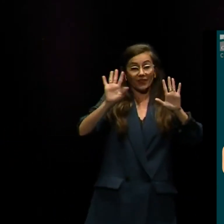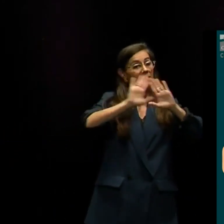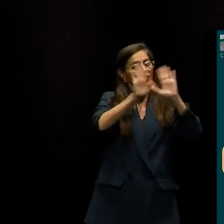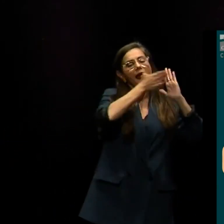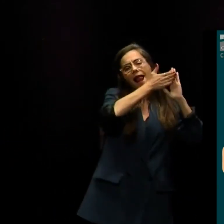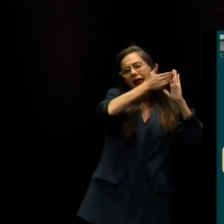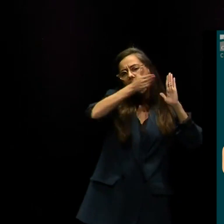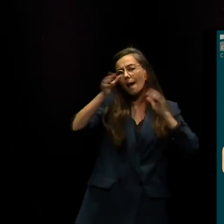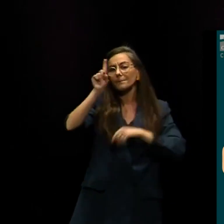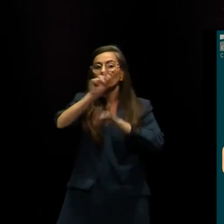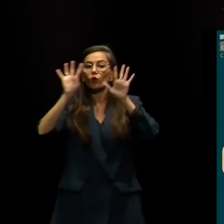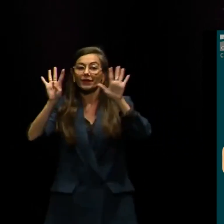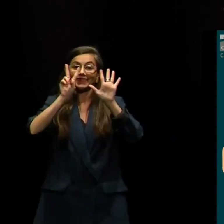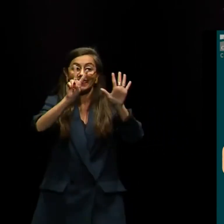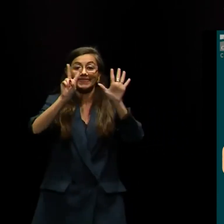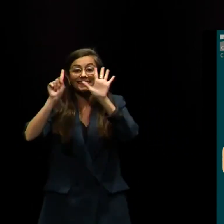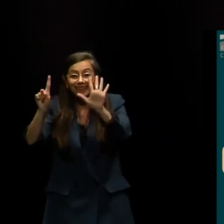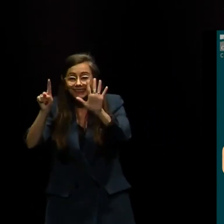en ese momento?